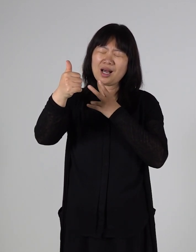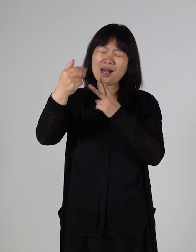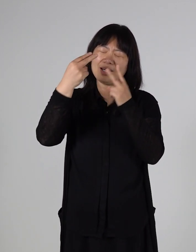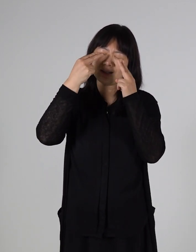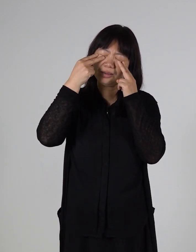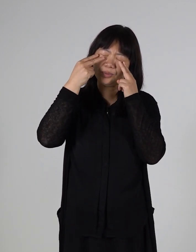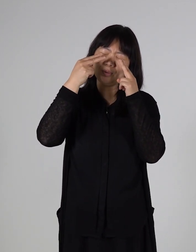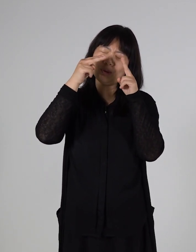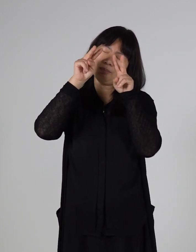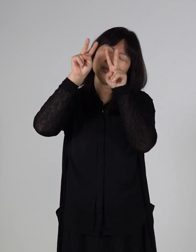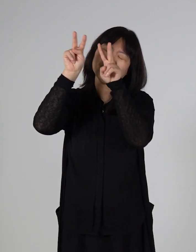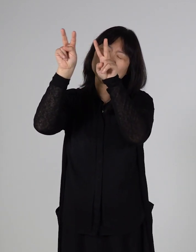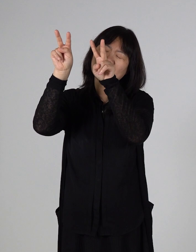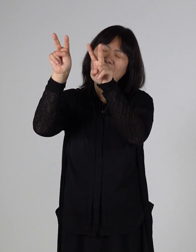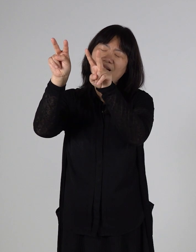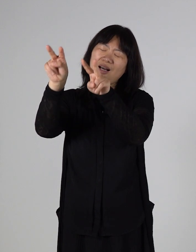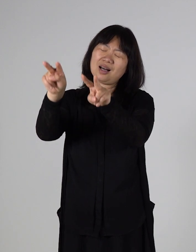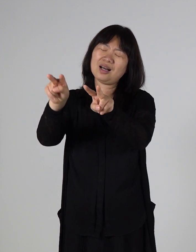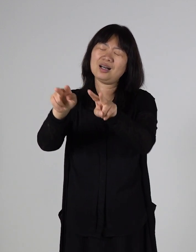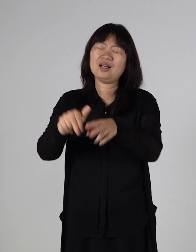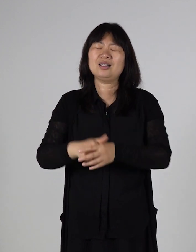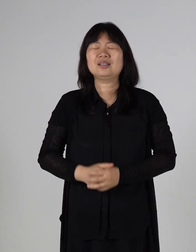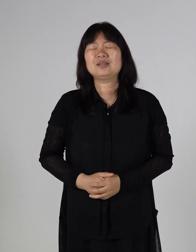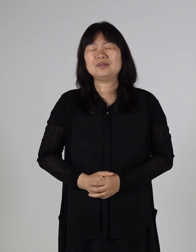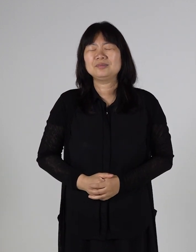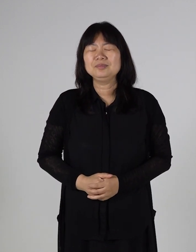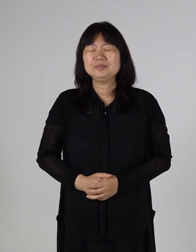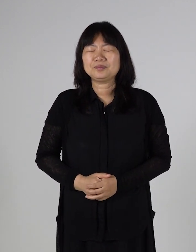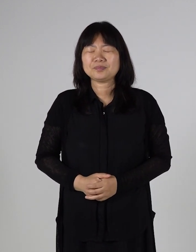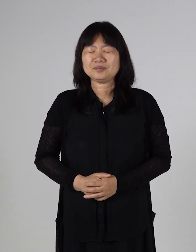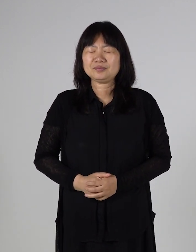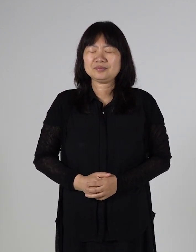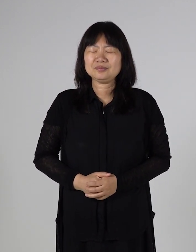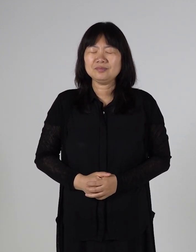주만 바라봅니다.